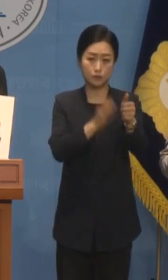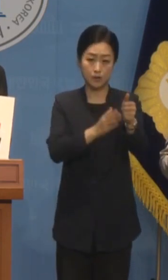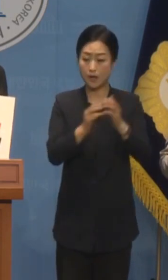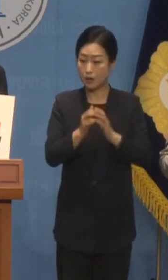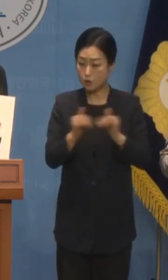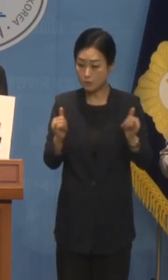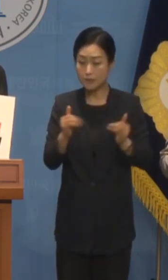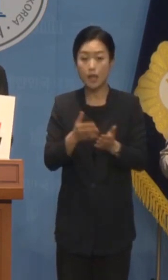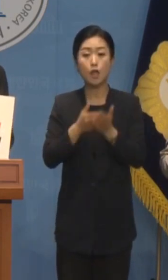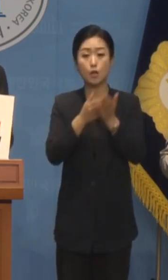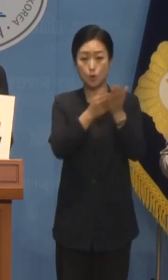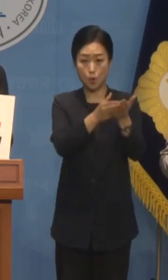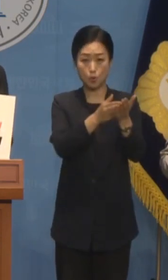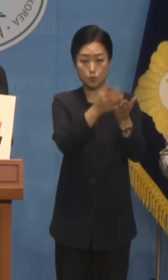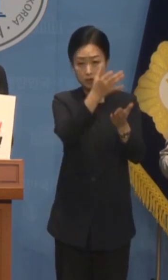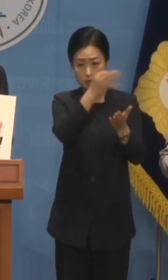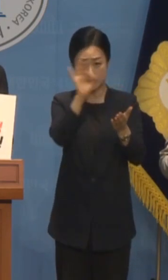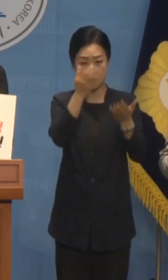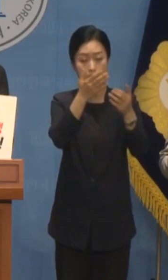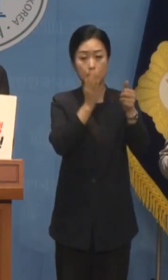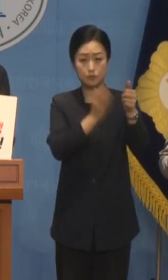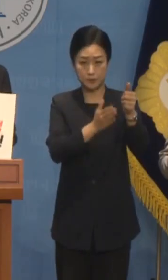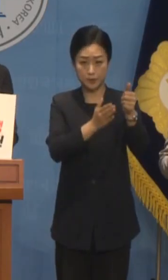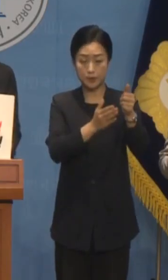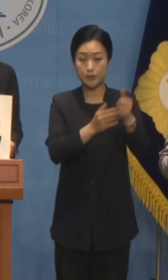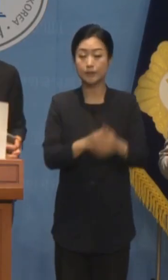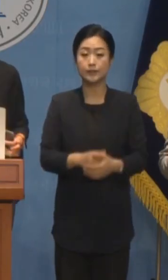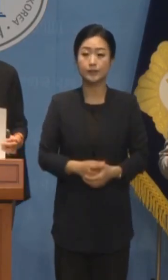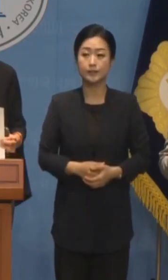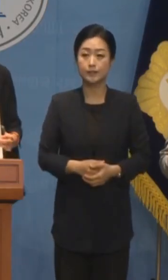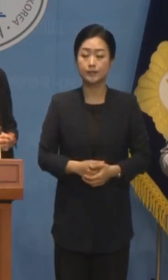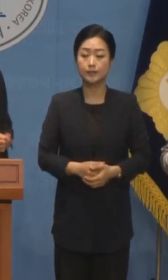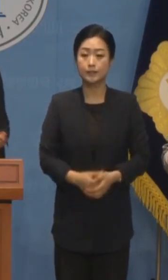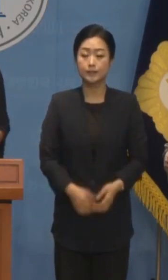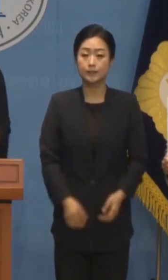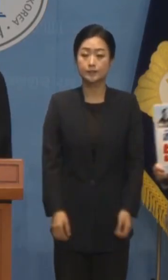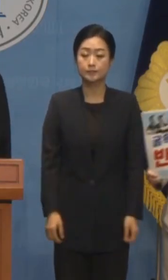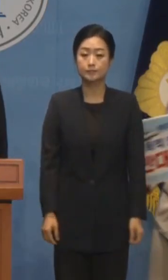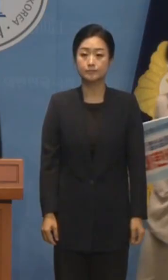국민의 요구를 엄중히 귀담아 들을 것을 촉구합니다.